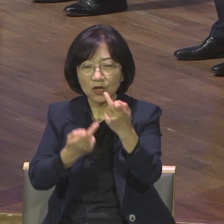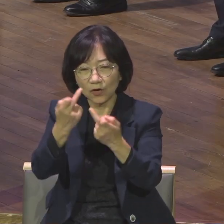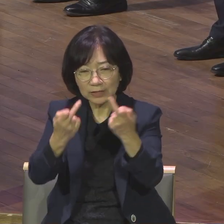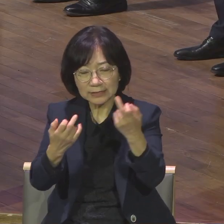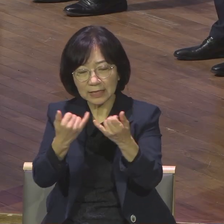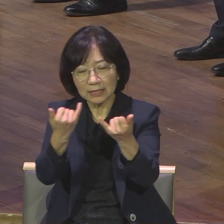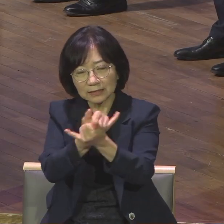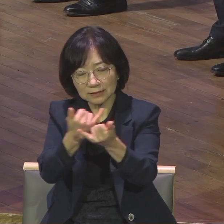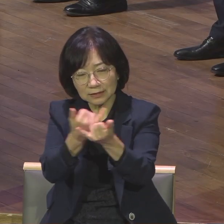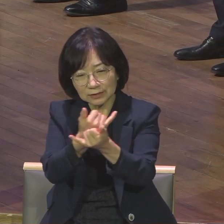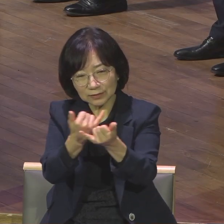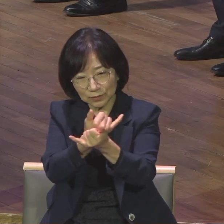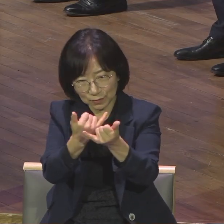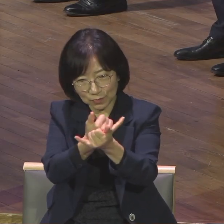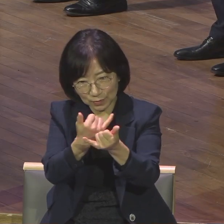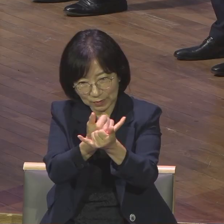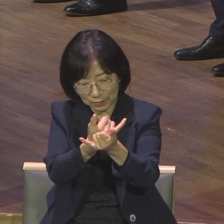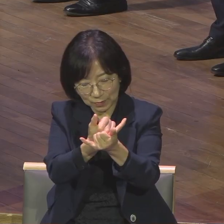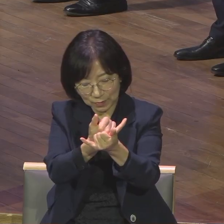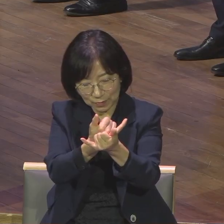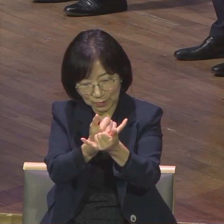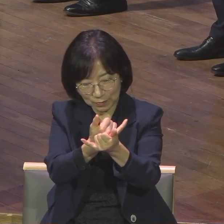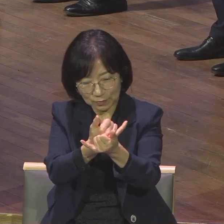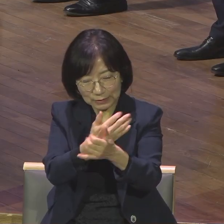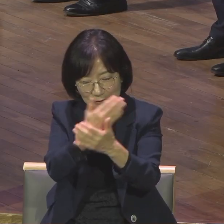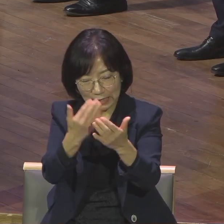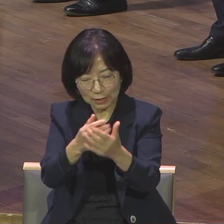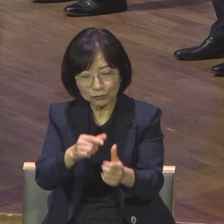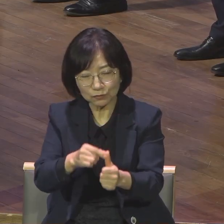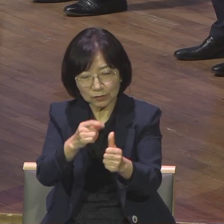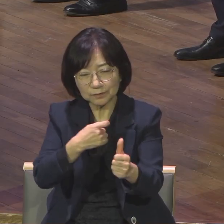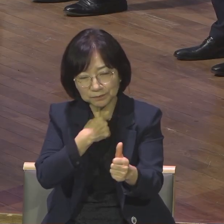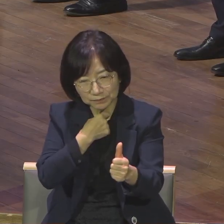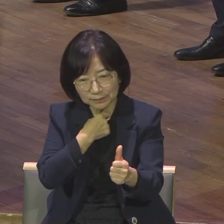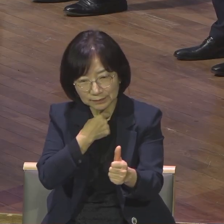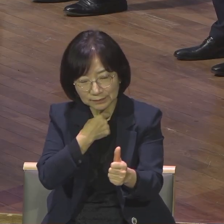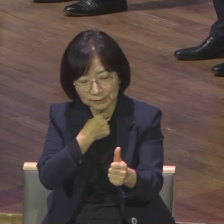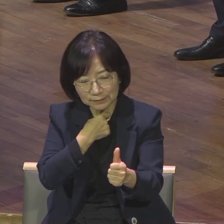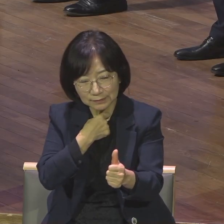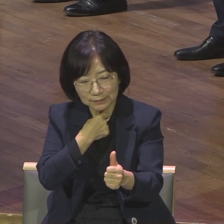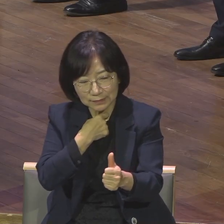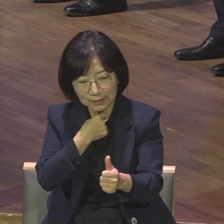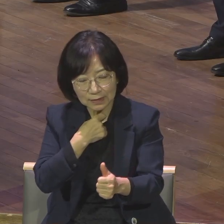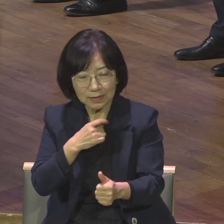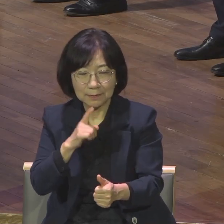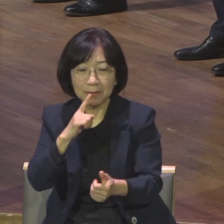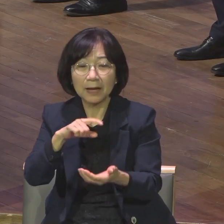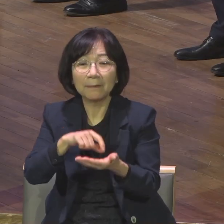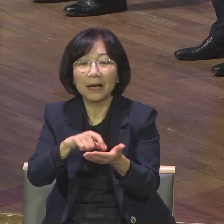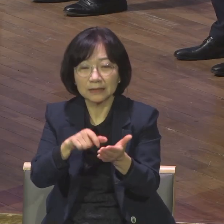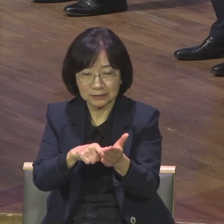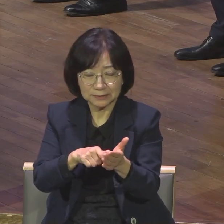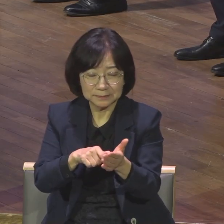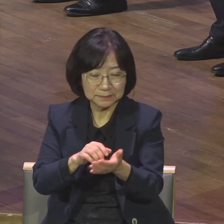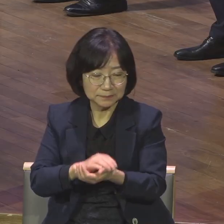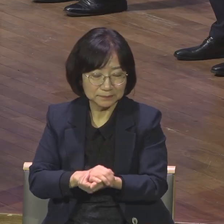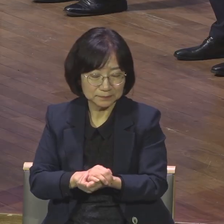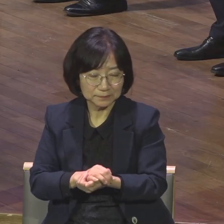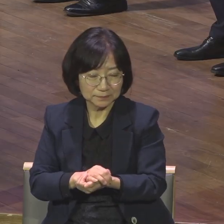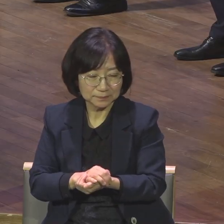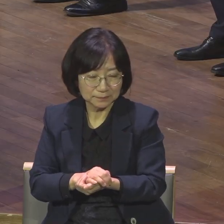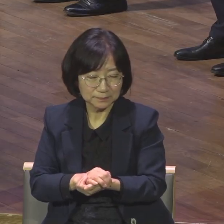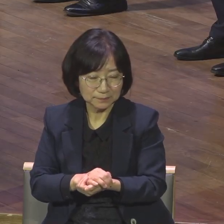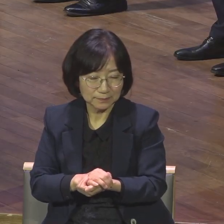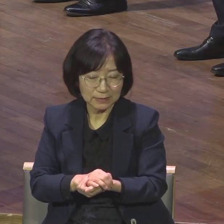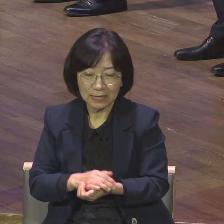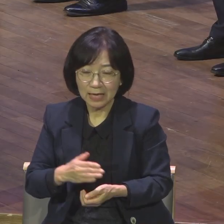자신이 저주를 받아 그리스도에게 끊어질지라도 원한다고 할 정도로 누구보다 그리스도의 가치를 알았던 바울이